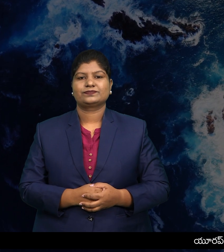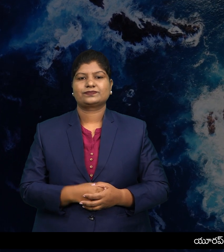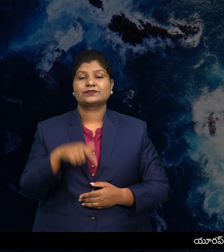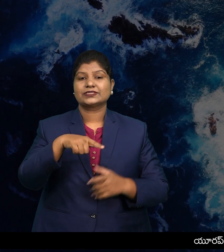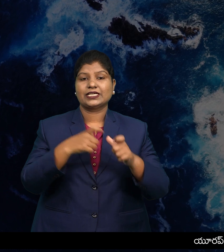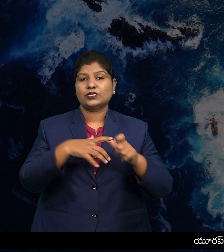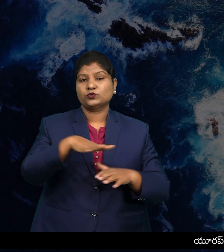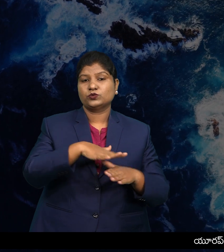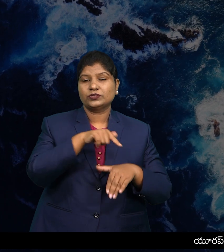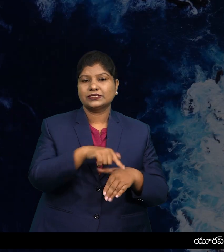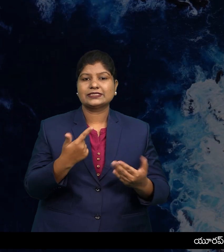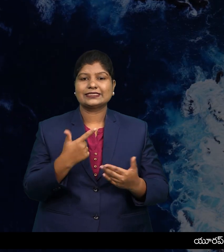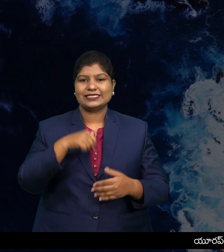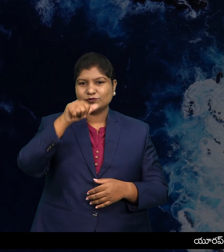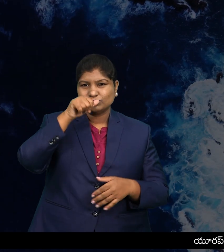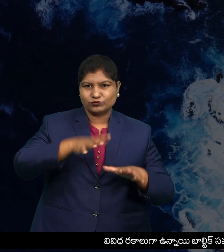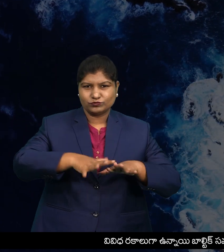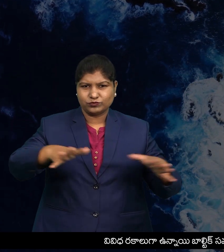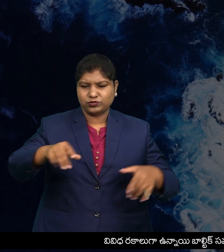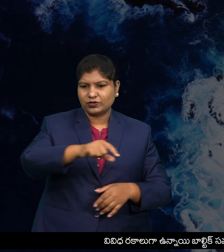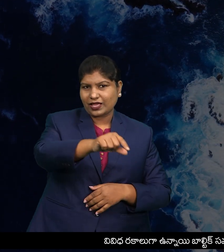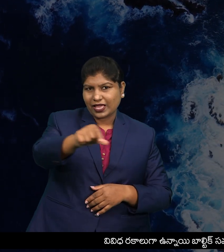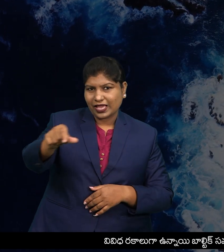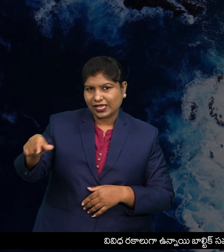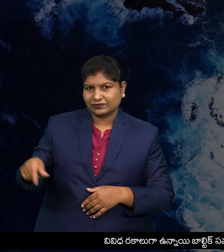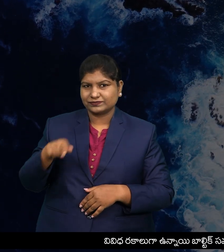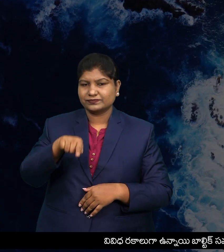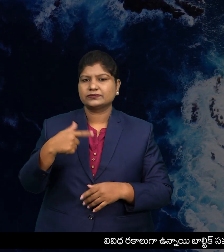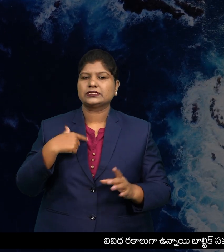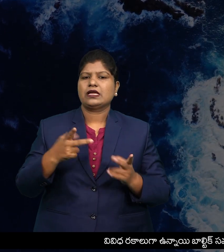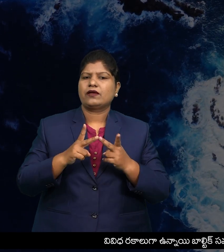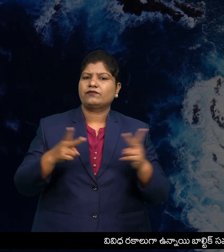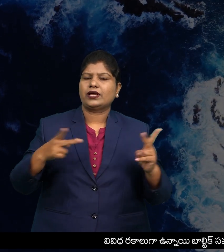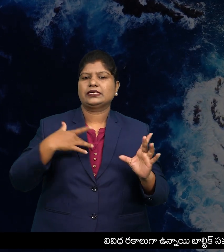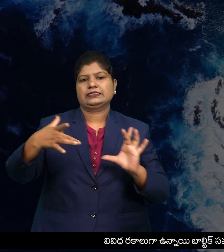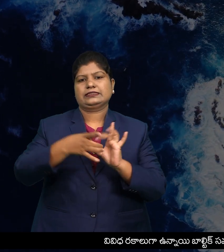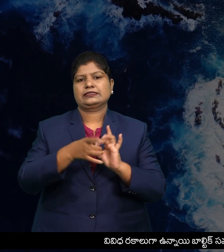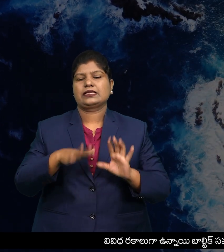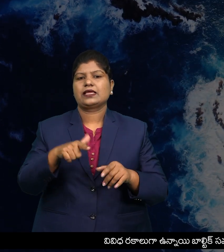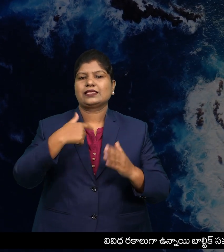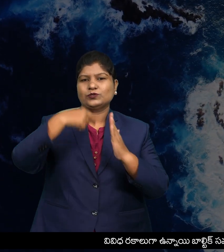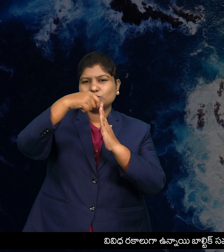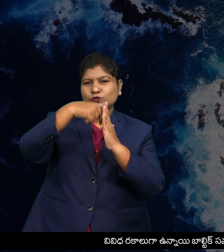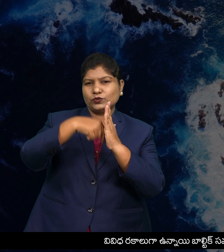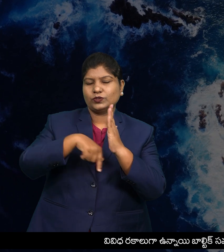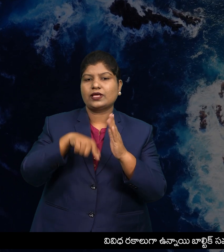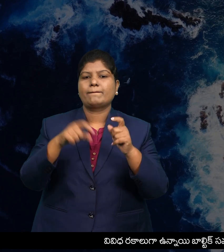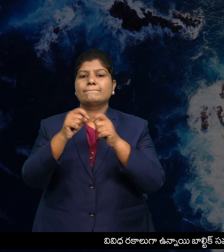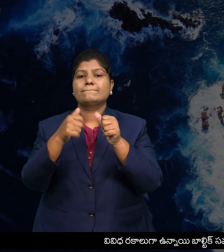యూరప్ యొక్క సముద్ర తీరాలు వివిధ రకాలుగా ఉన్నాయి. బాల్టిక్ సముద్రం కోసుకొని పోవడం వల్ల